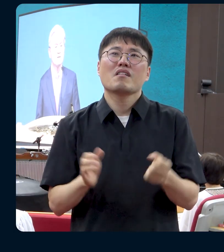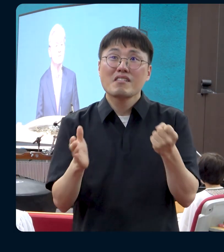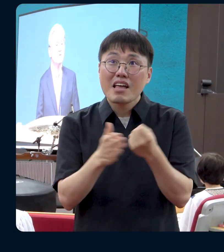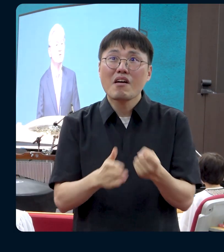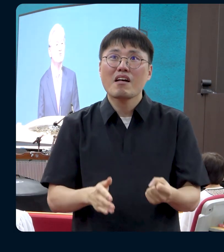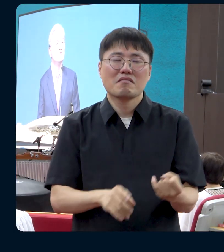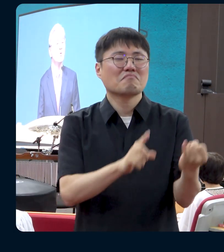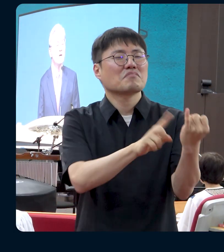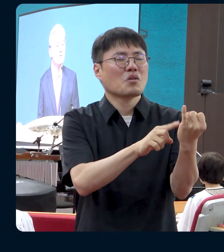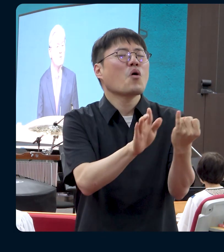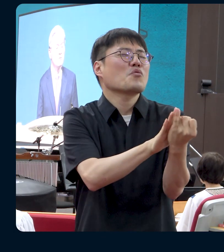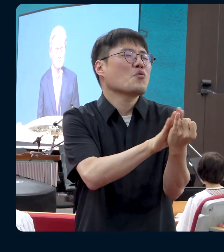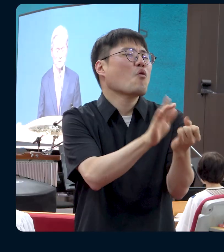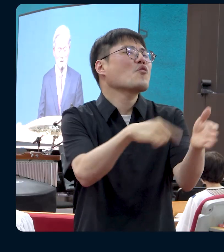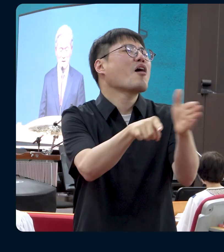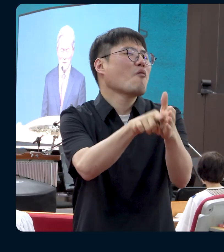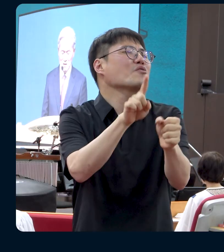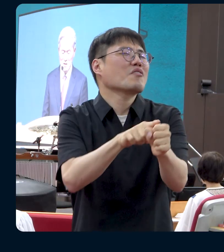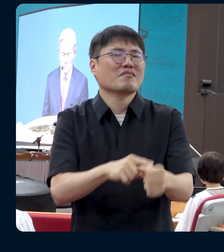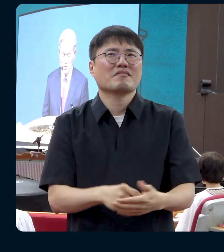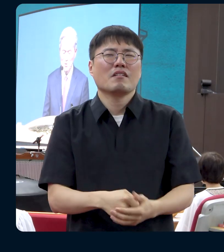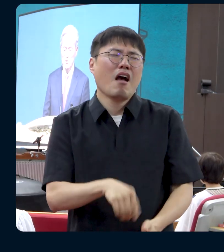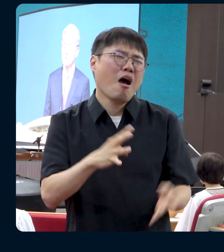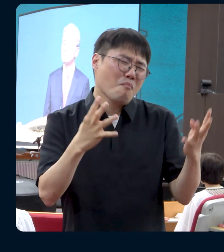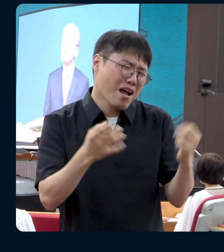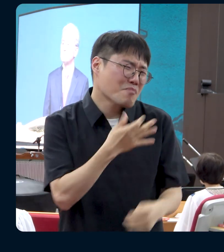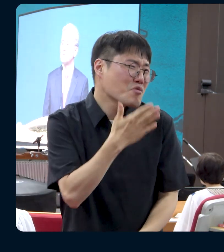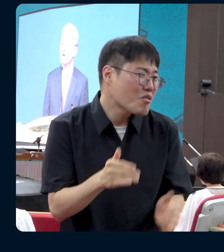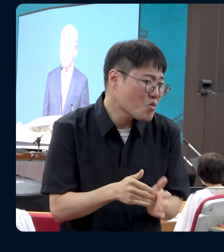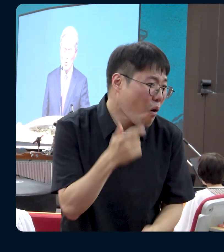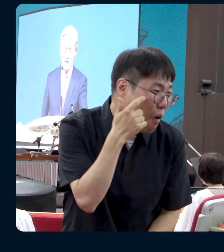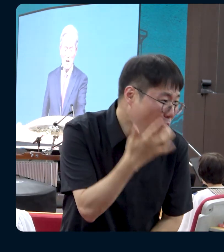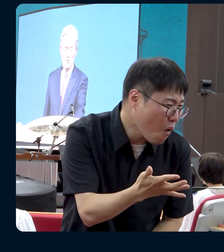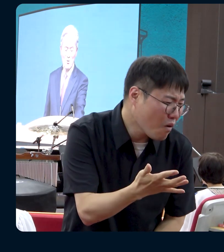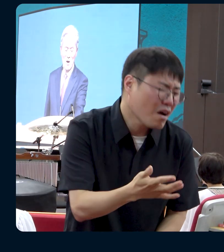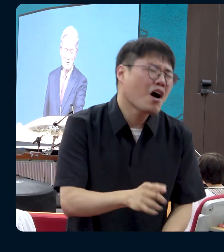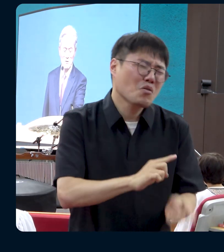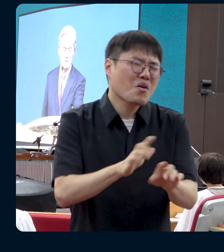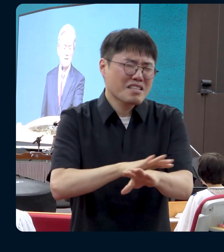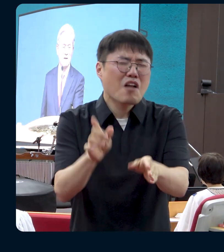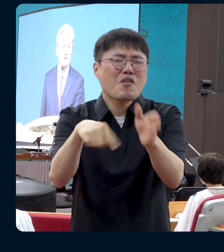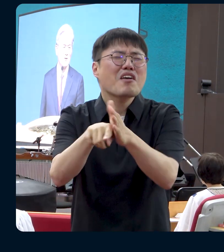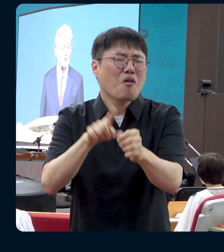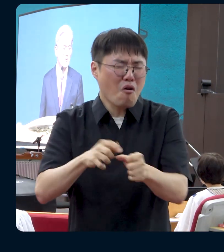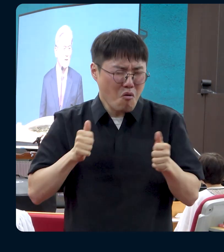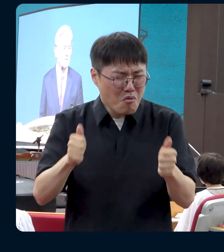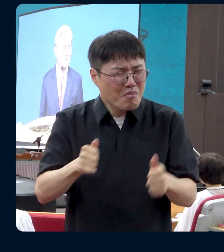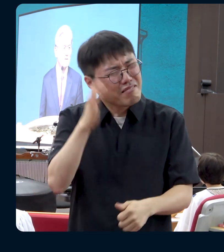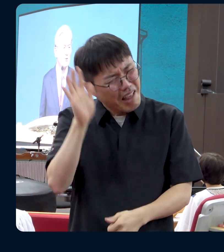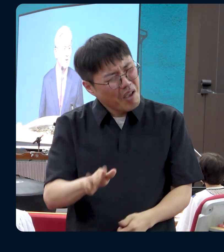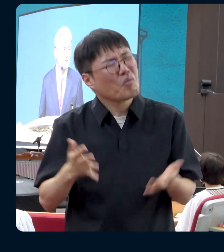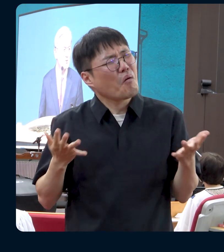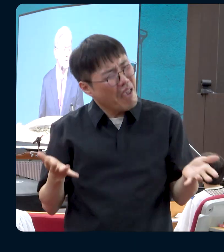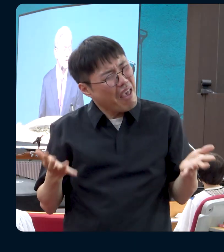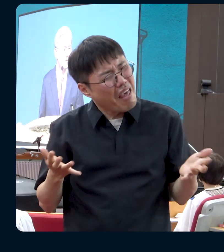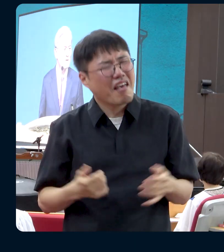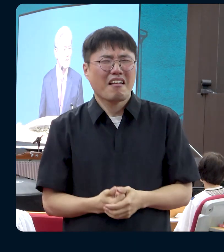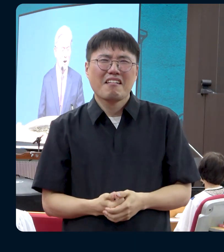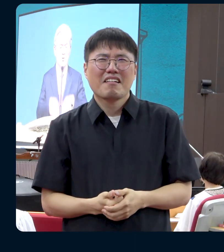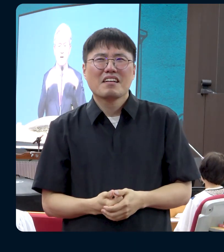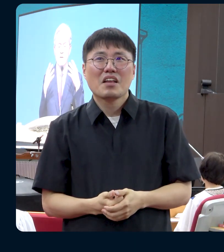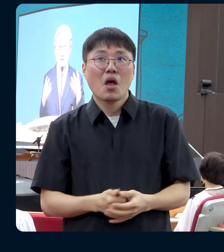제가 그분을 위로하려고, 많이 힘드셨죠, 서로 잘하려고 하는 것인데 이렇게 되었네요,